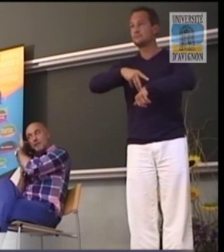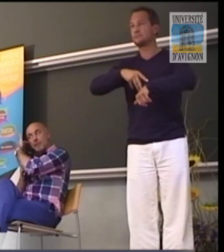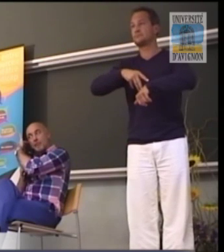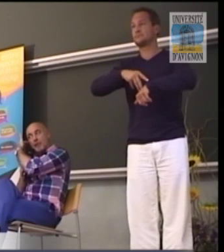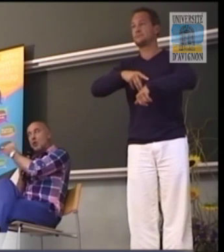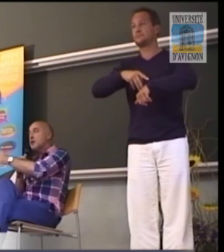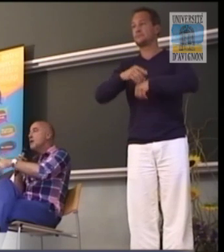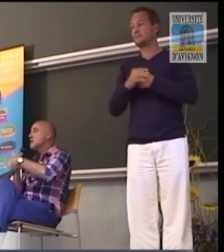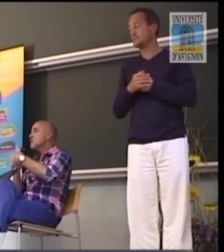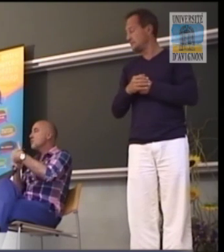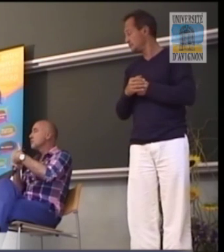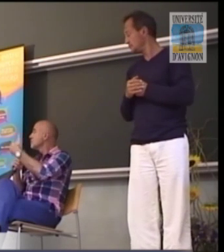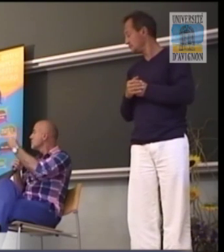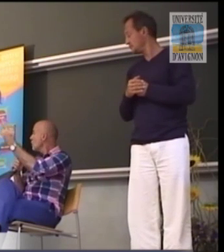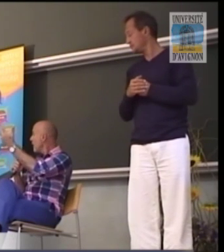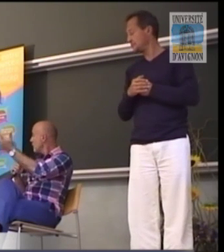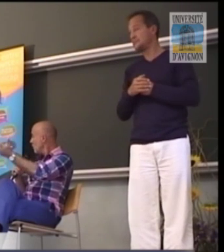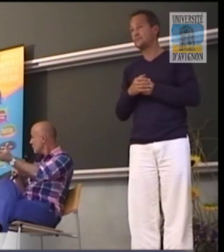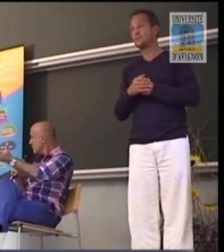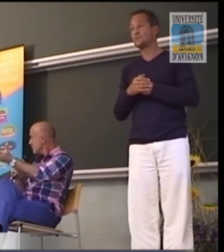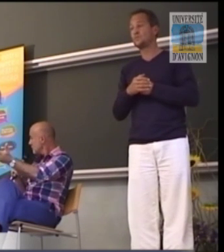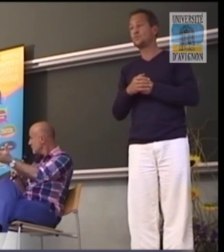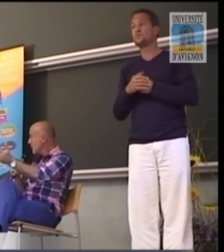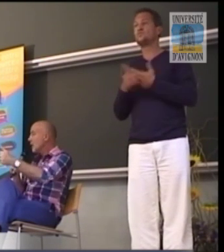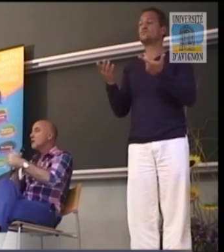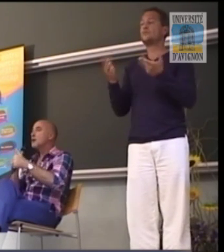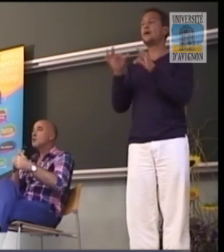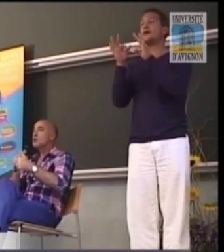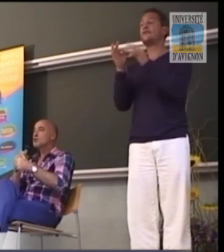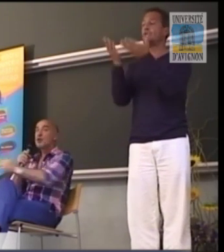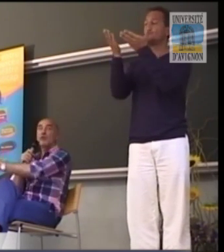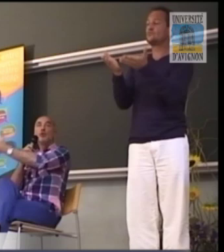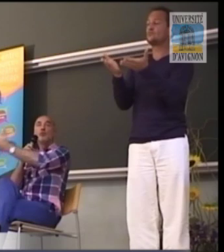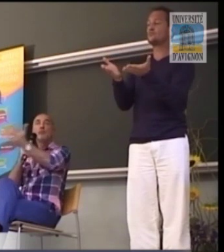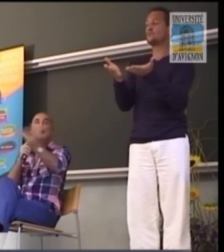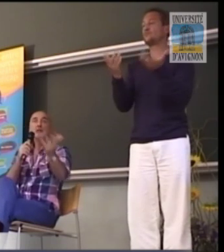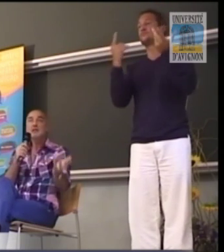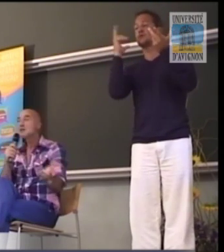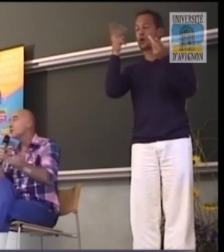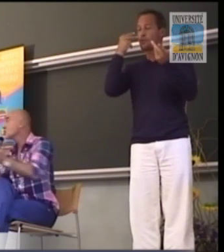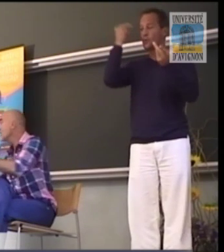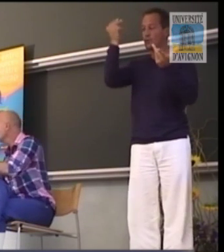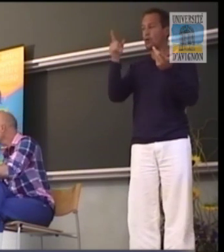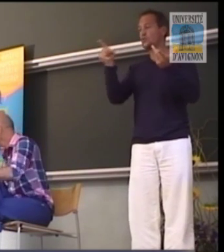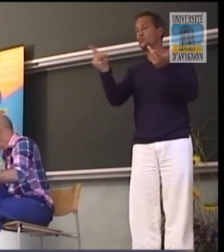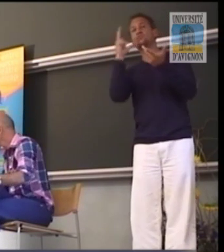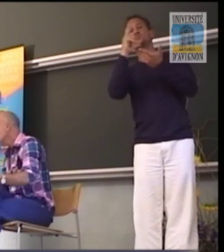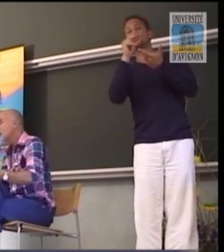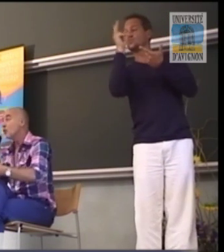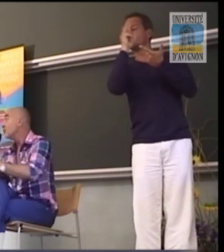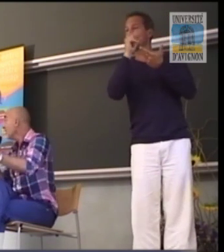est, tant qu'il est question de parler de l'autre, d'être dans une œuvre humaniste,